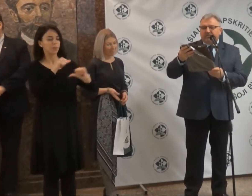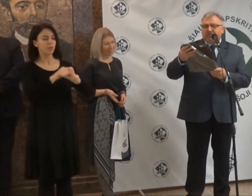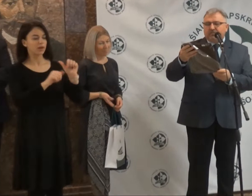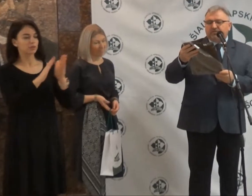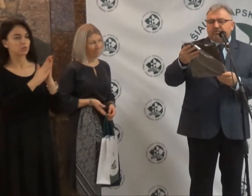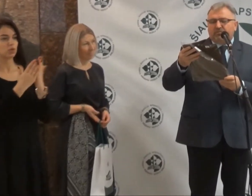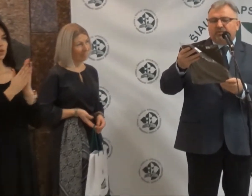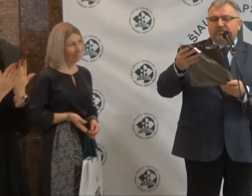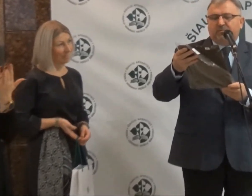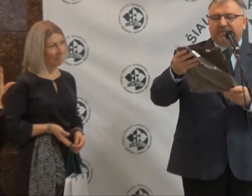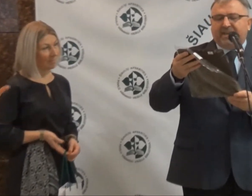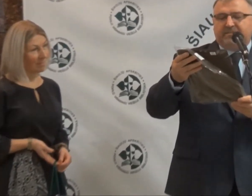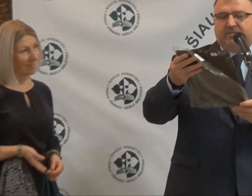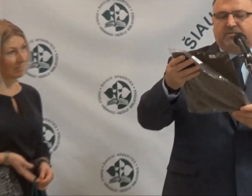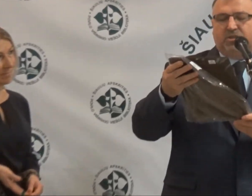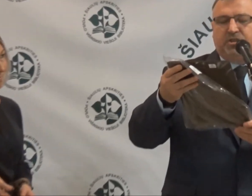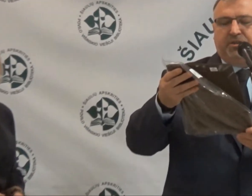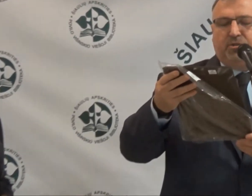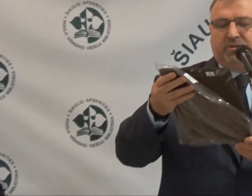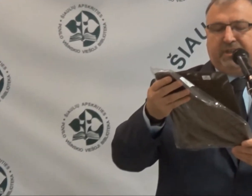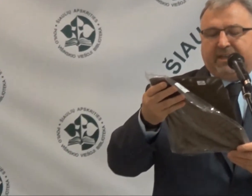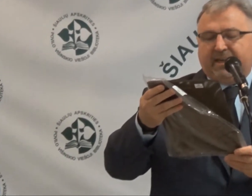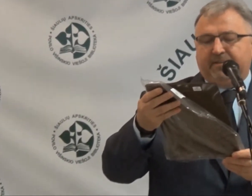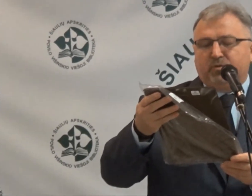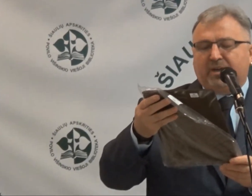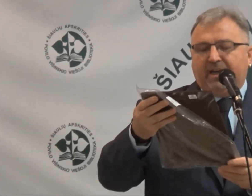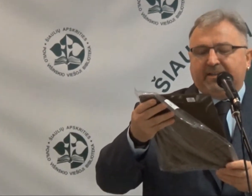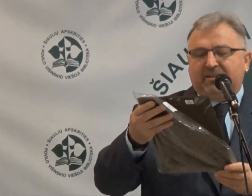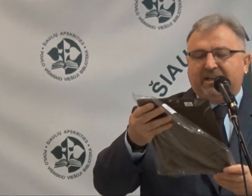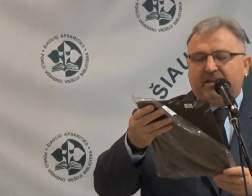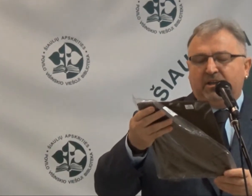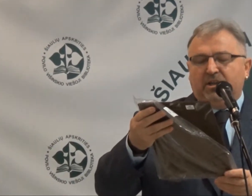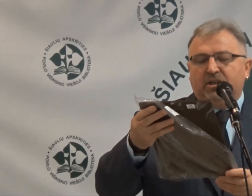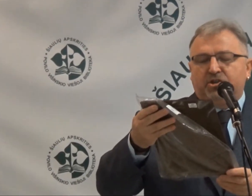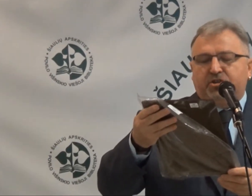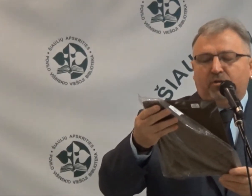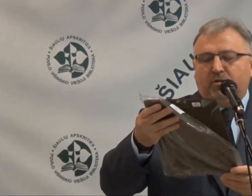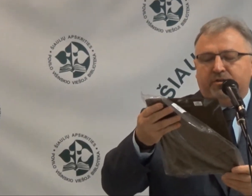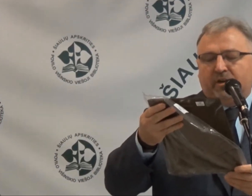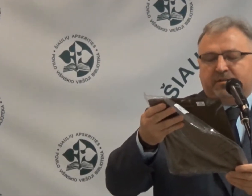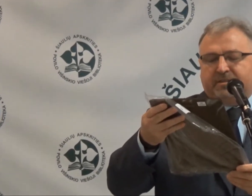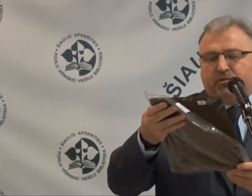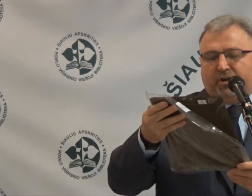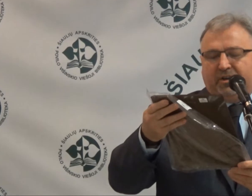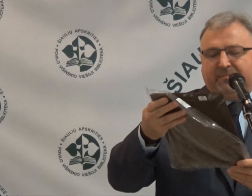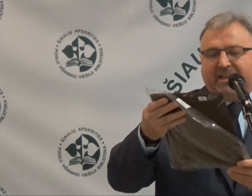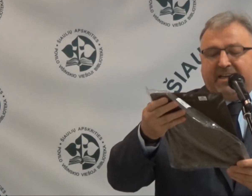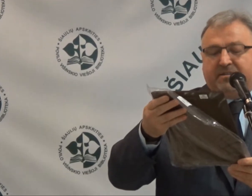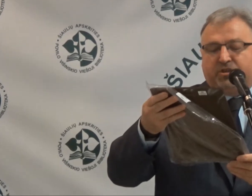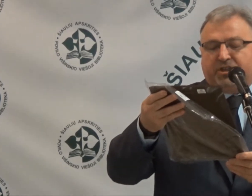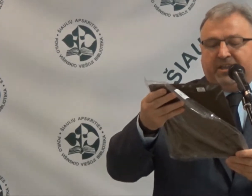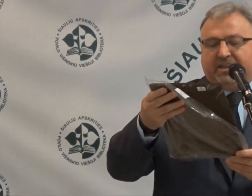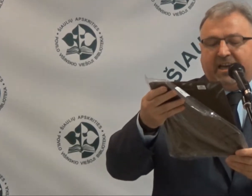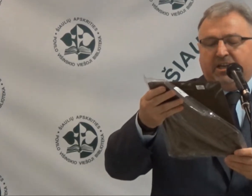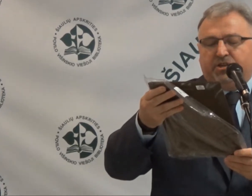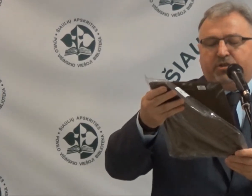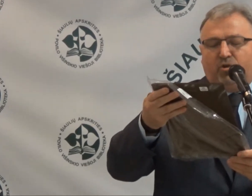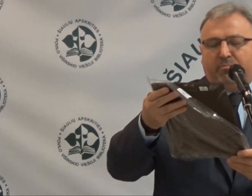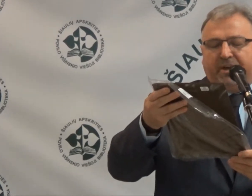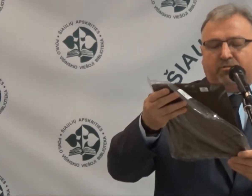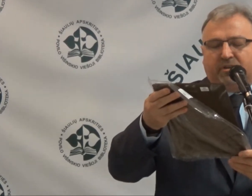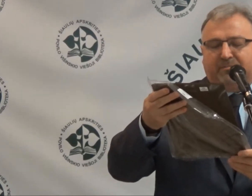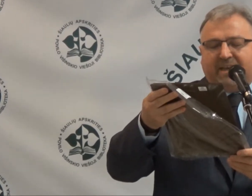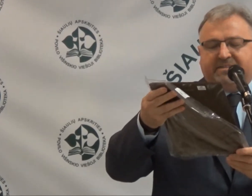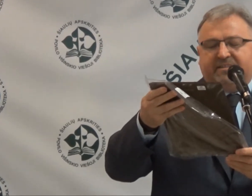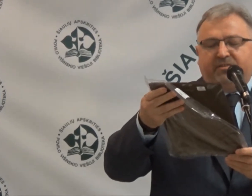2017-2018 metų knygos konkurso nominacijos Širdžių knyga nugalėtoja Šiaulių Juliaus Janonio gimnazija už knygą